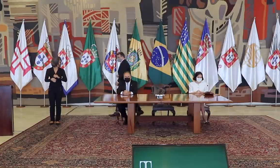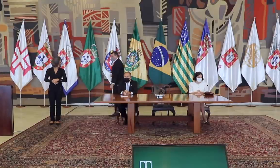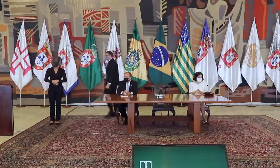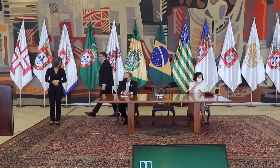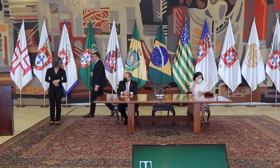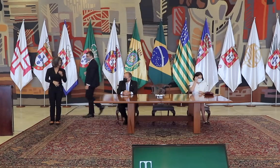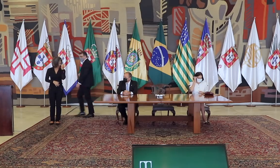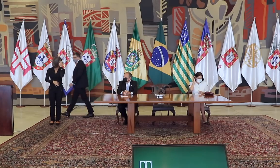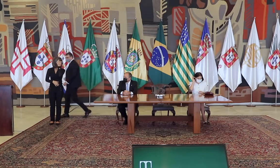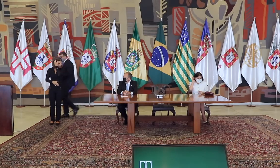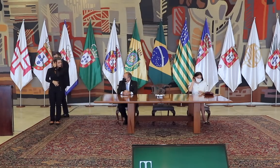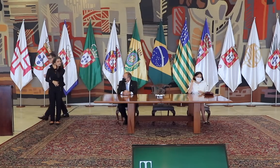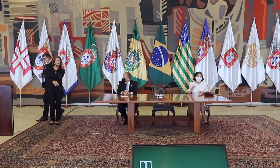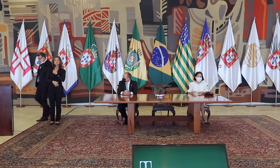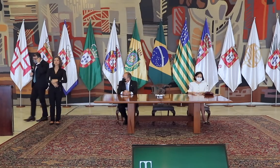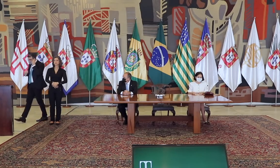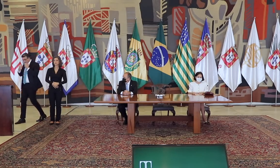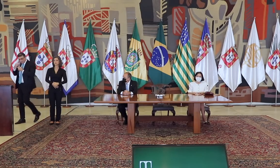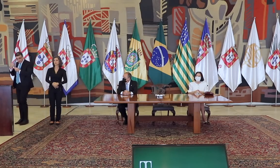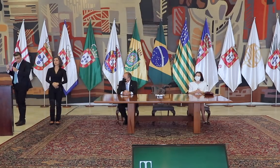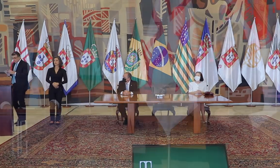ministro de Estado das Relações Exteriores.